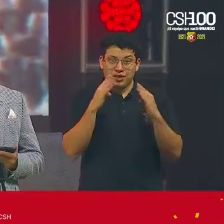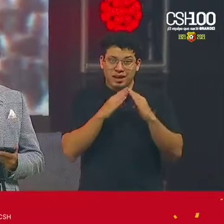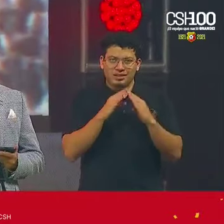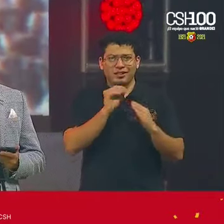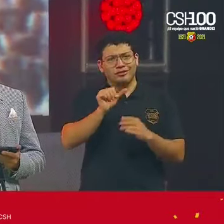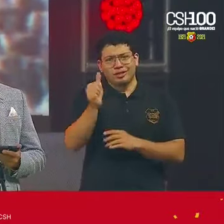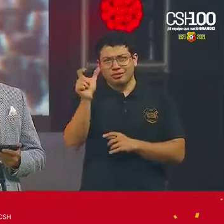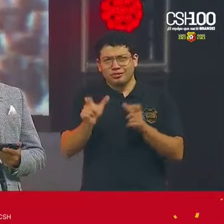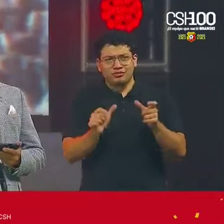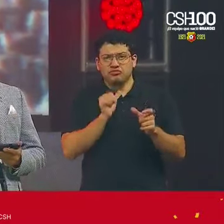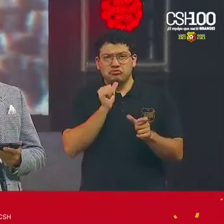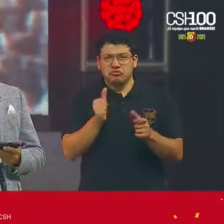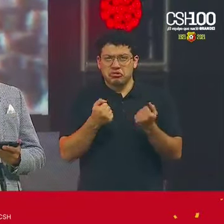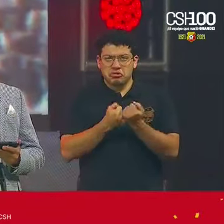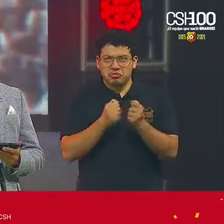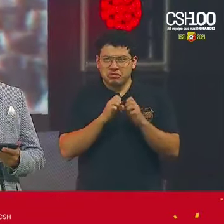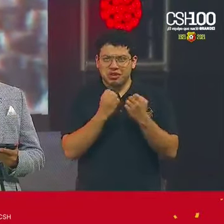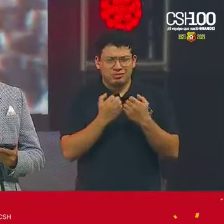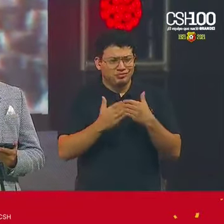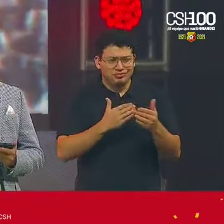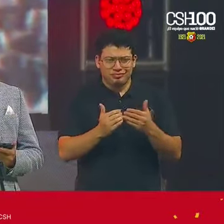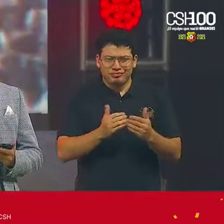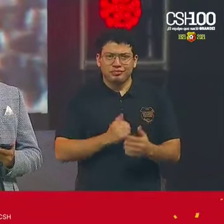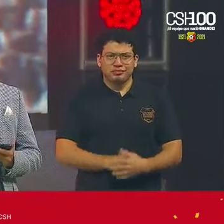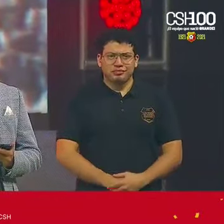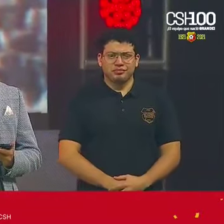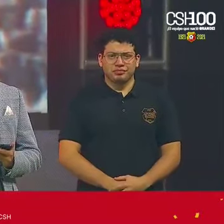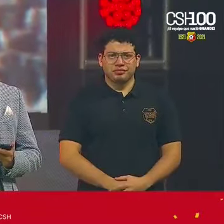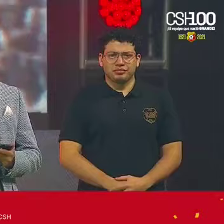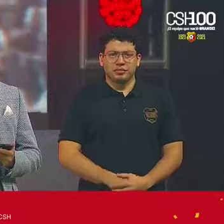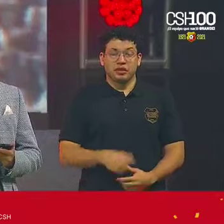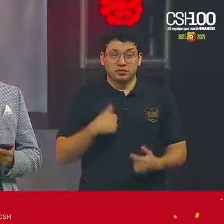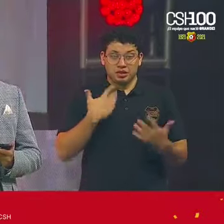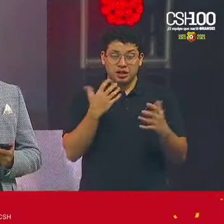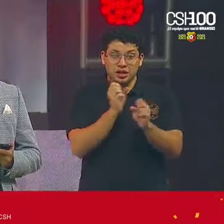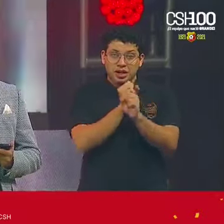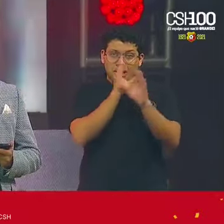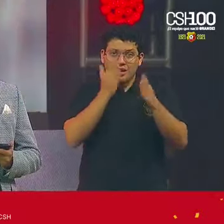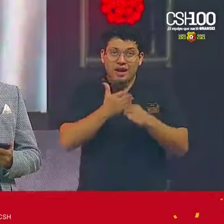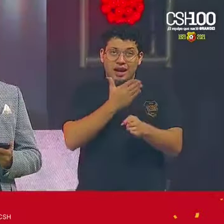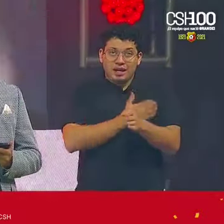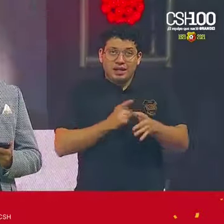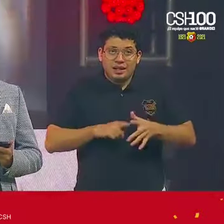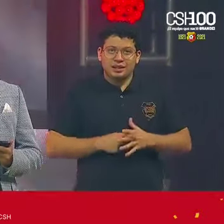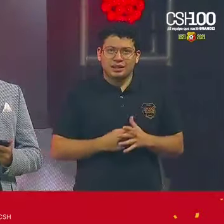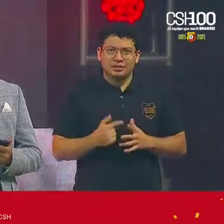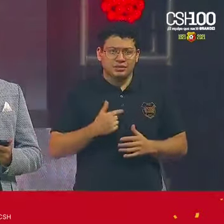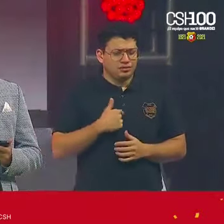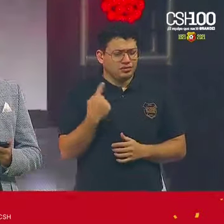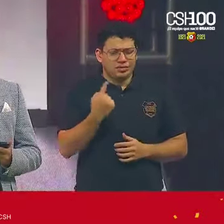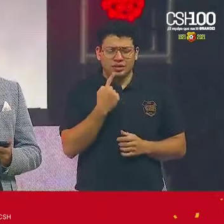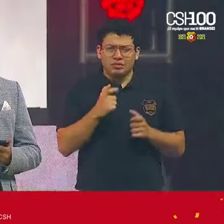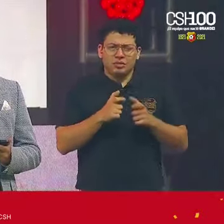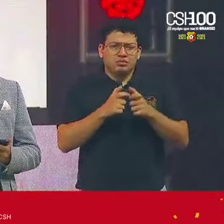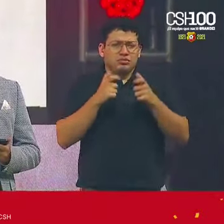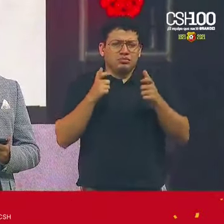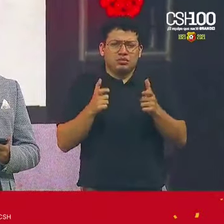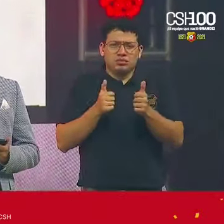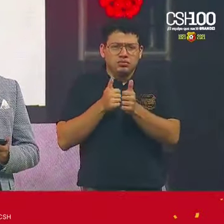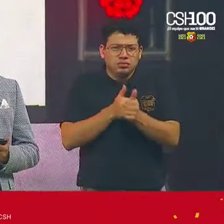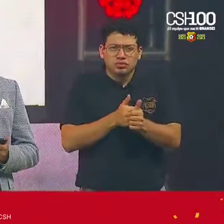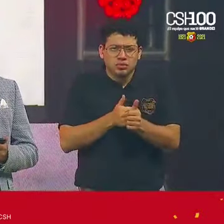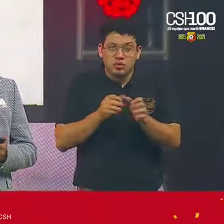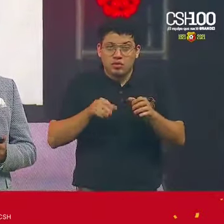heredianos. Quiero dejar en claro, antes de iniciar, que siempre he sido un gran seguidor del